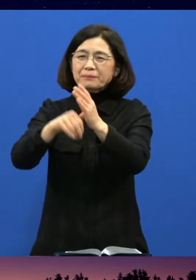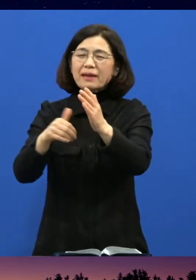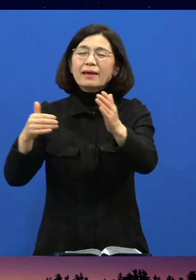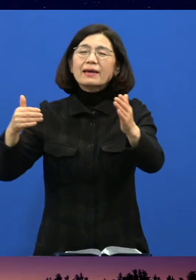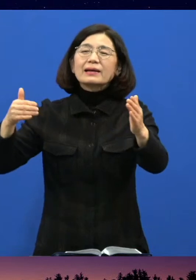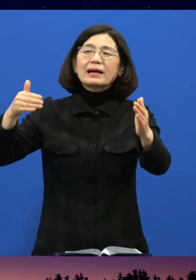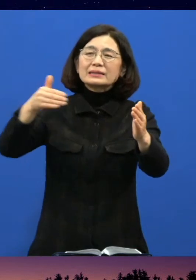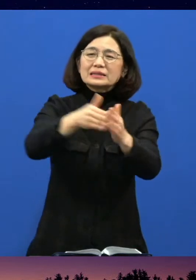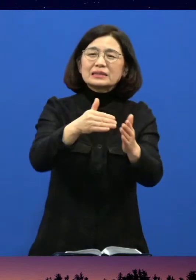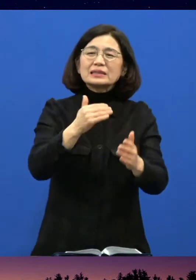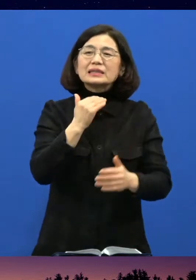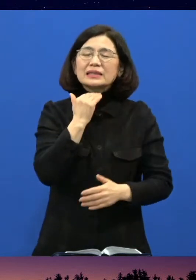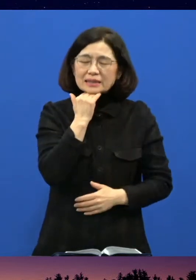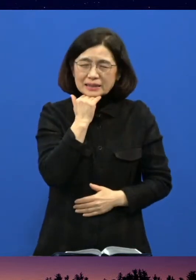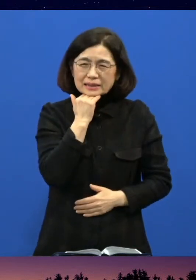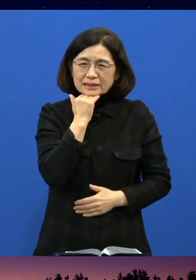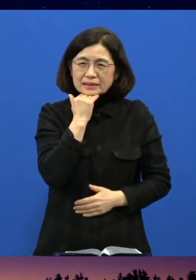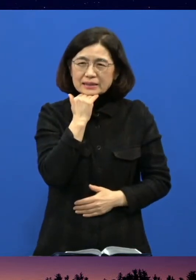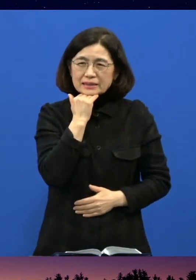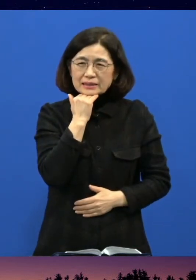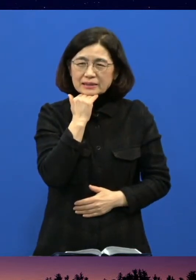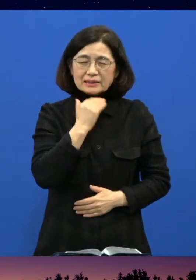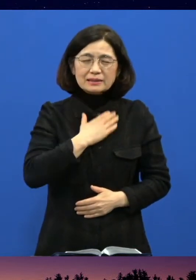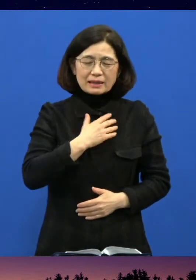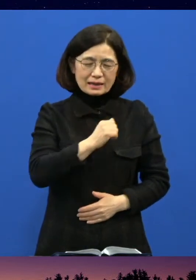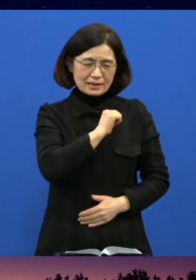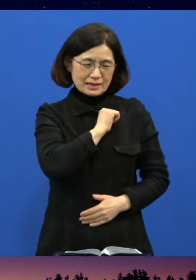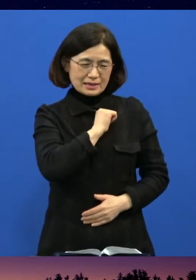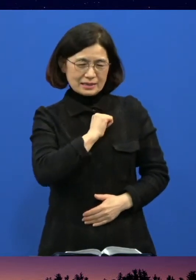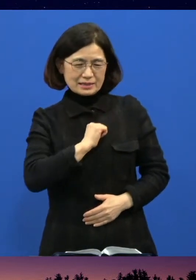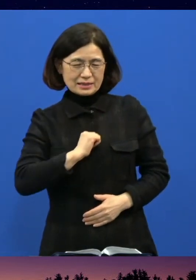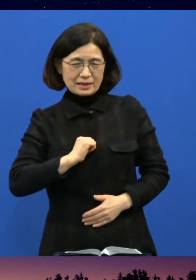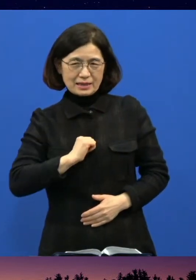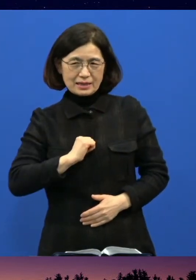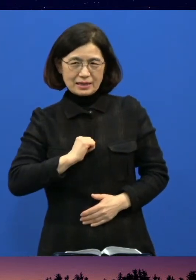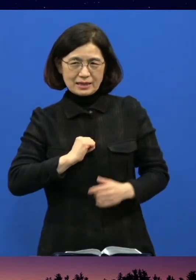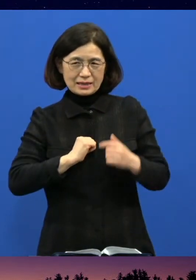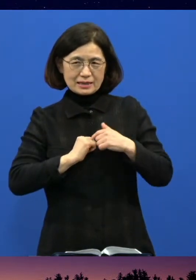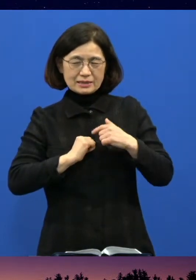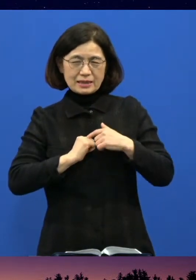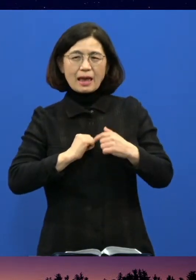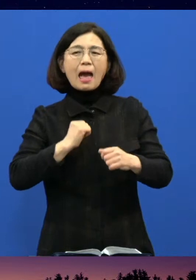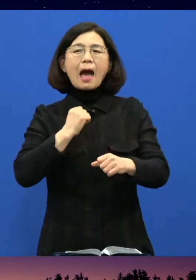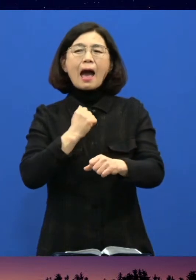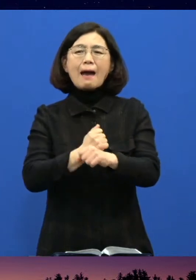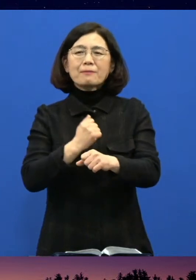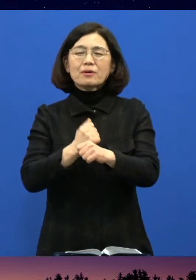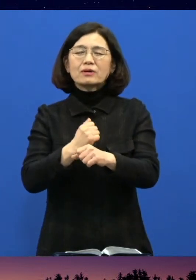응답할 때까지. 인내함으로 기다렸다는, 그냥 직역하면 인내함으로 기다렸다는 표현이에요.